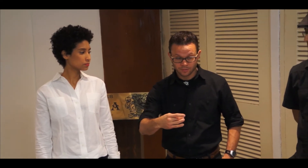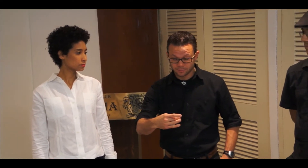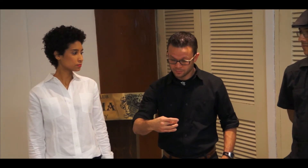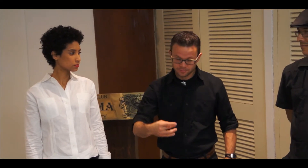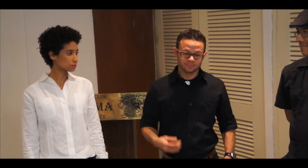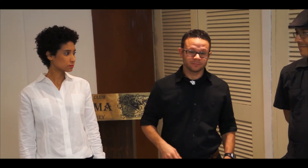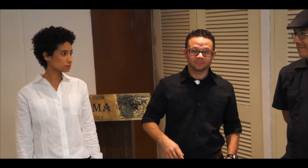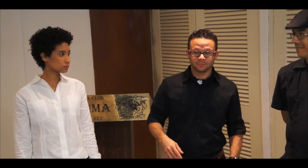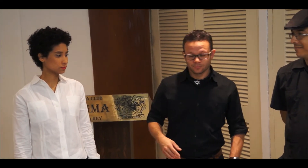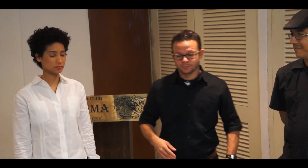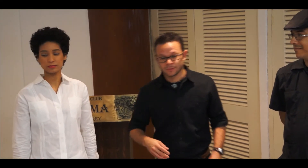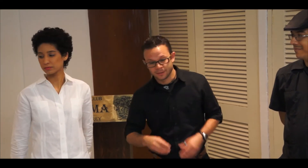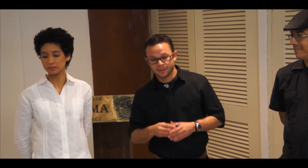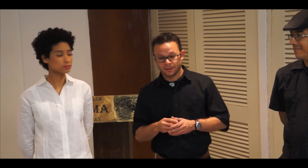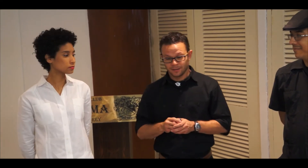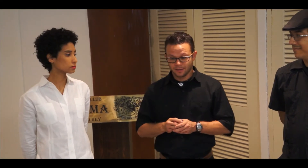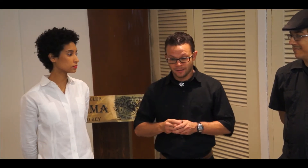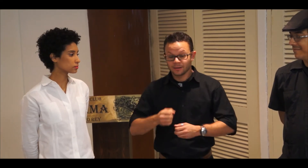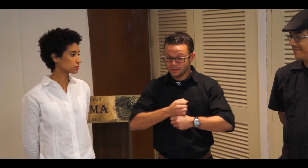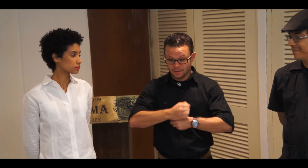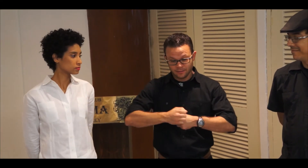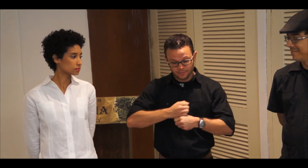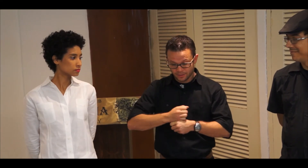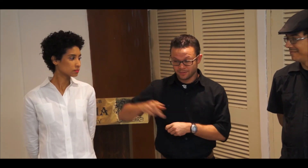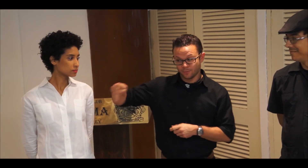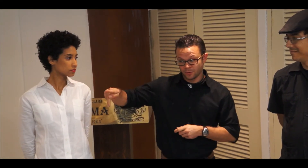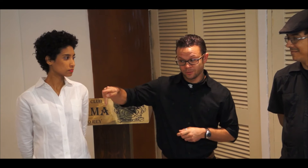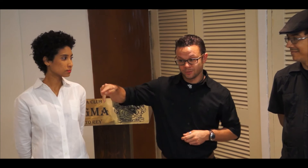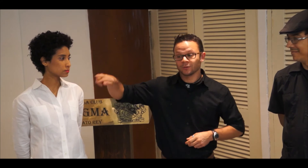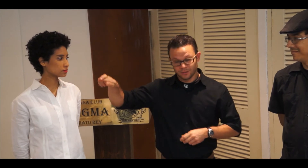La razón que a me gusta el café de Puerto Rico